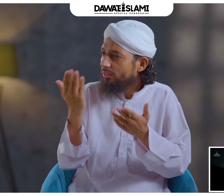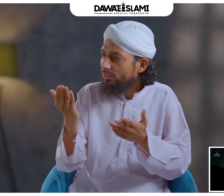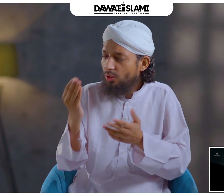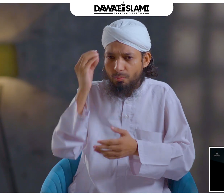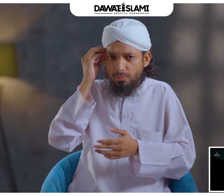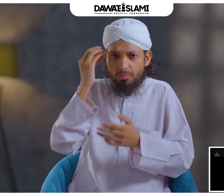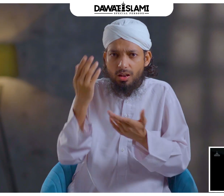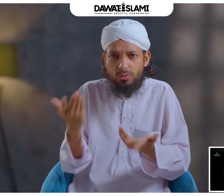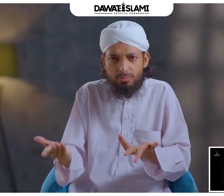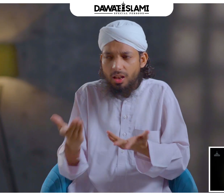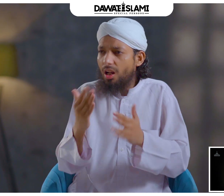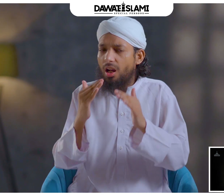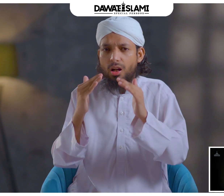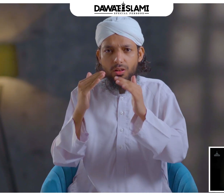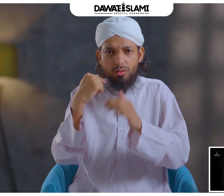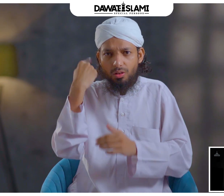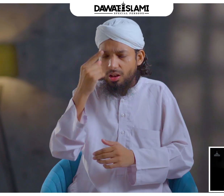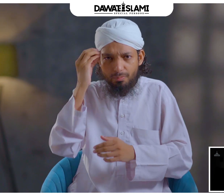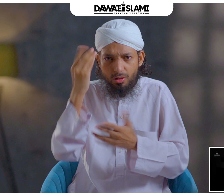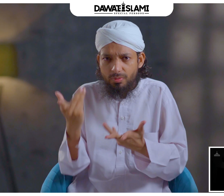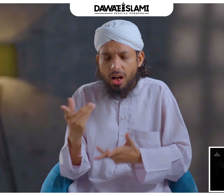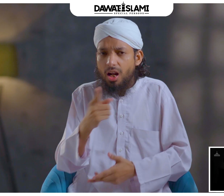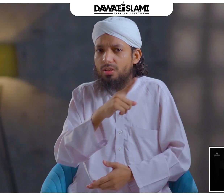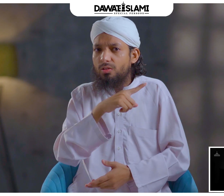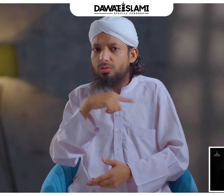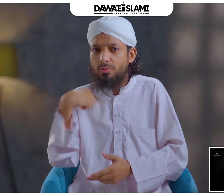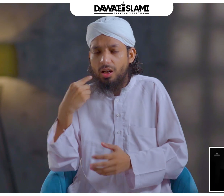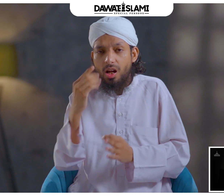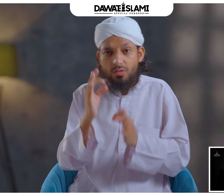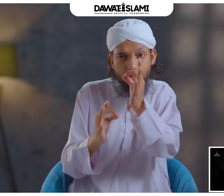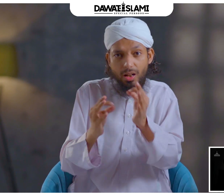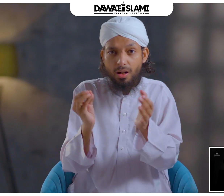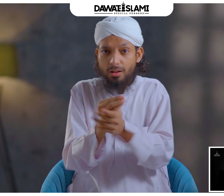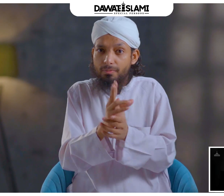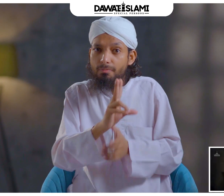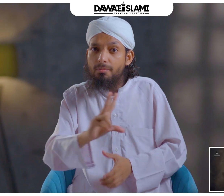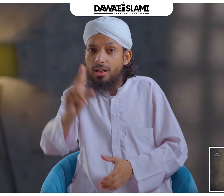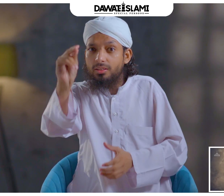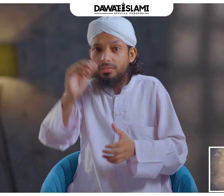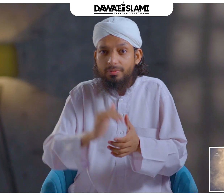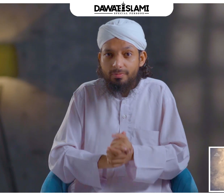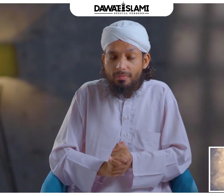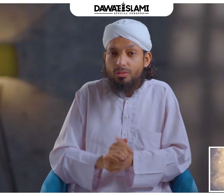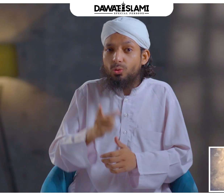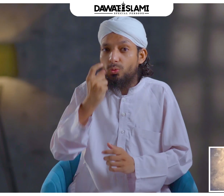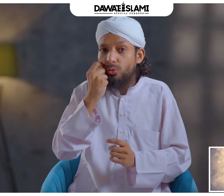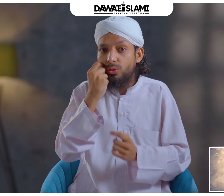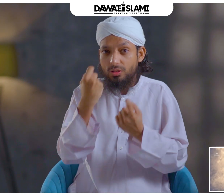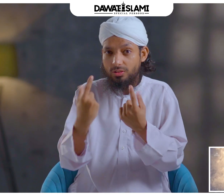تمہیں 3 دن کی مہلت ملی، تمہارا پتہ نہ نشان کسی کو معلوم، نہ تم کسی کے یہاں شناسائی، سزائے موت